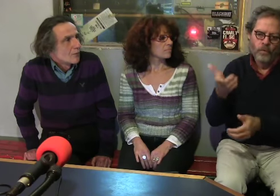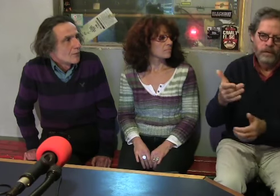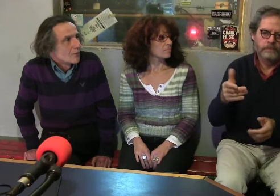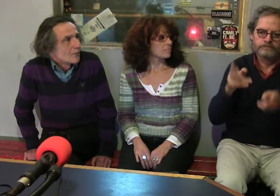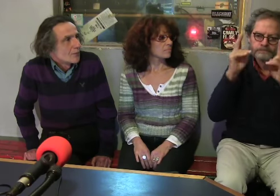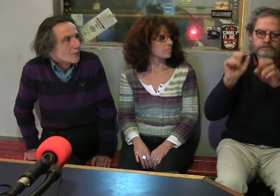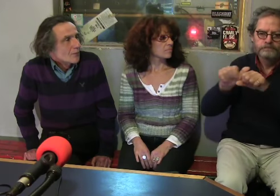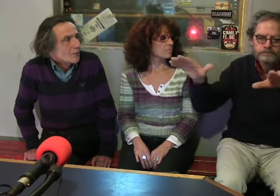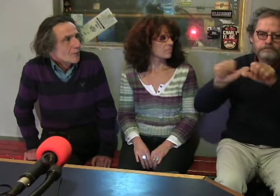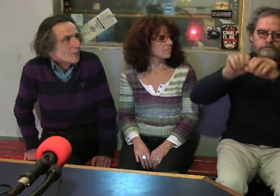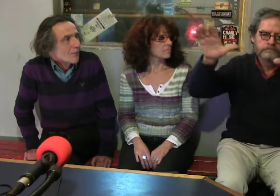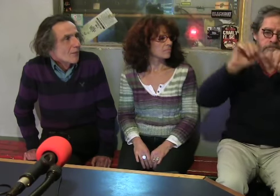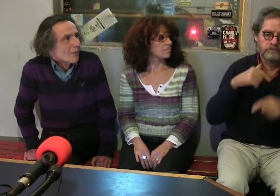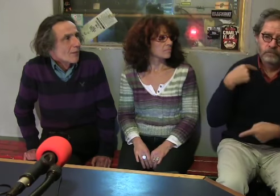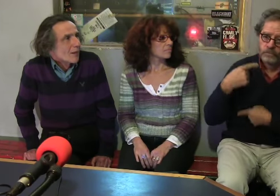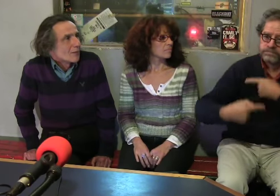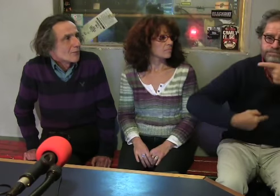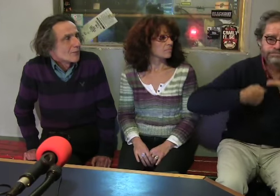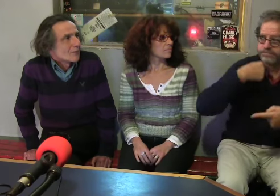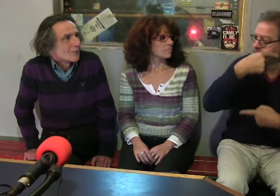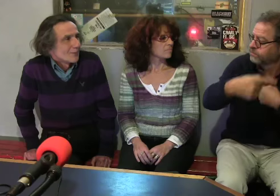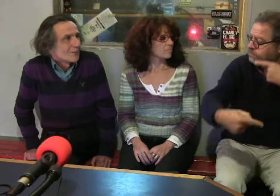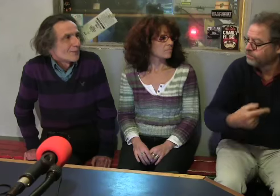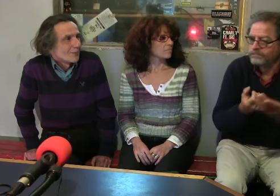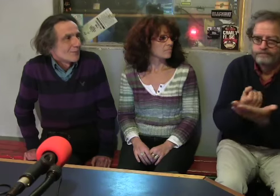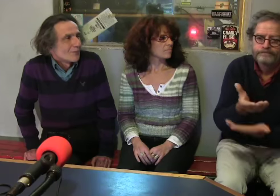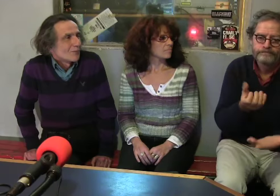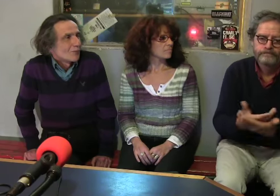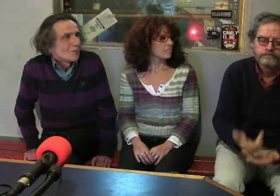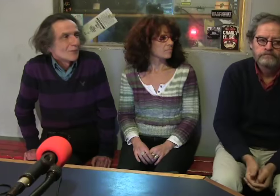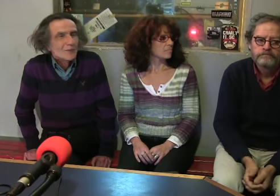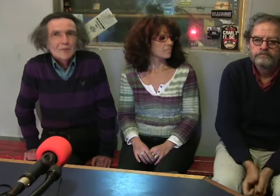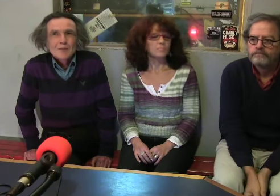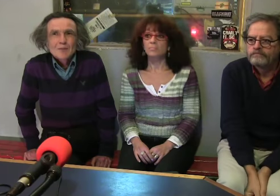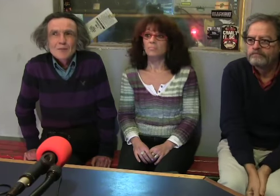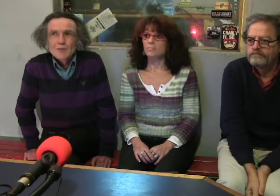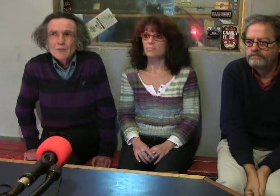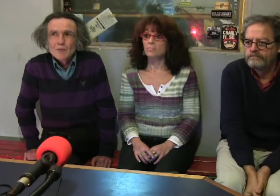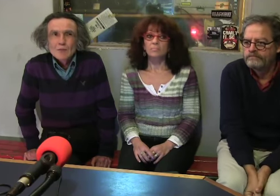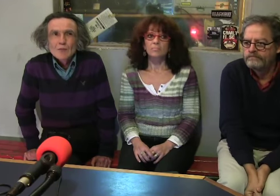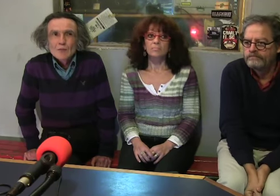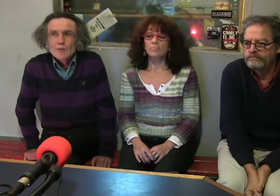On est très content d'être invité à une radio pour diffuser un petit peu toute notre histoire et tout ce qu'on a à